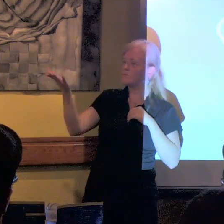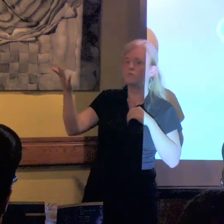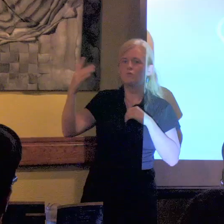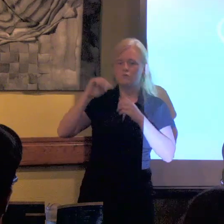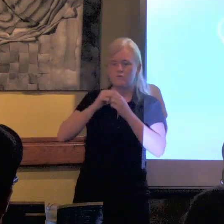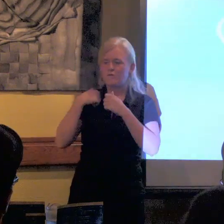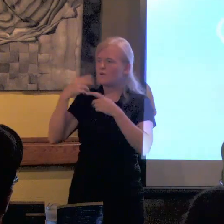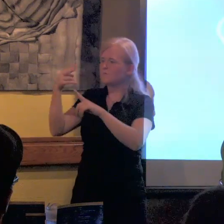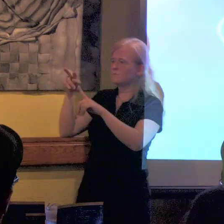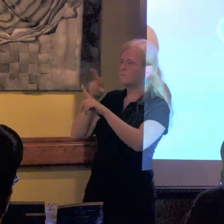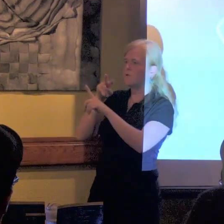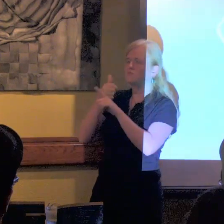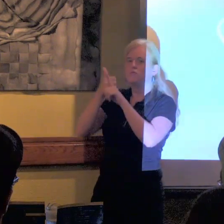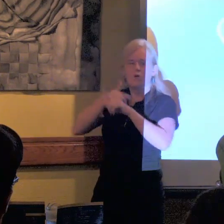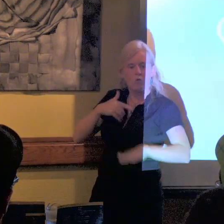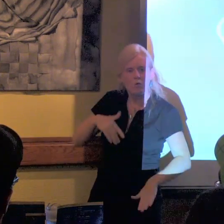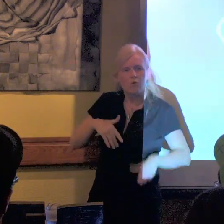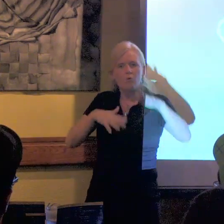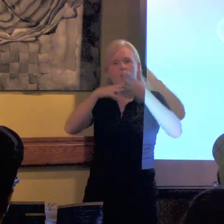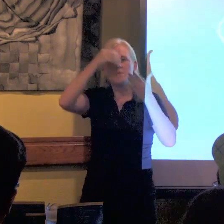choses qu'ils ont intégrées au cours de leur vie. Et